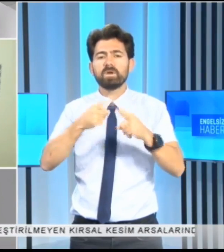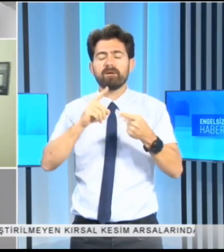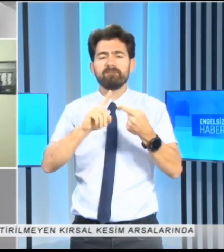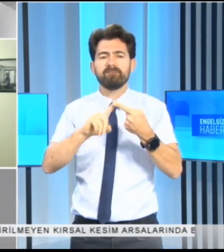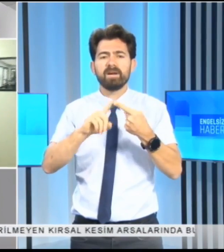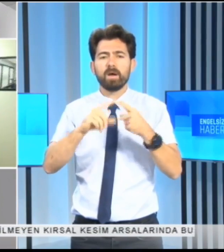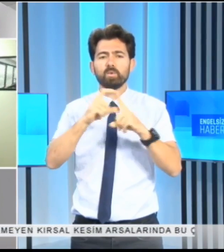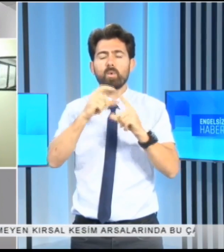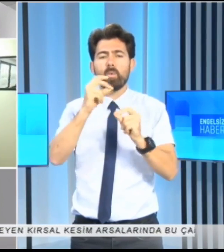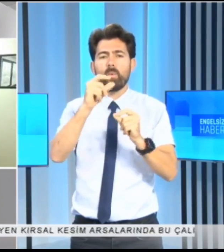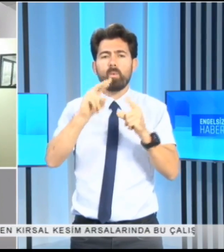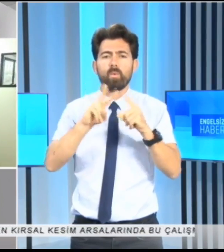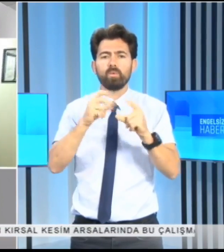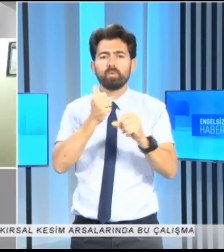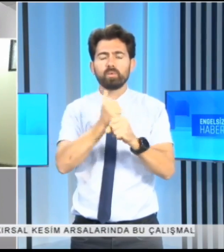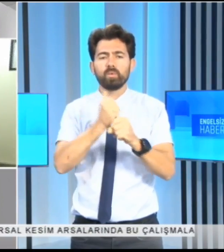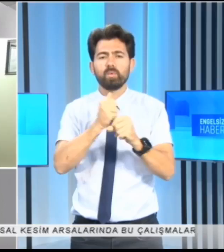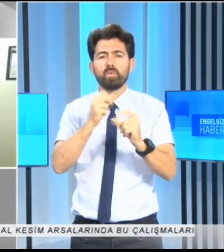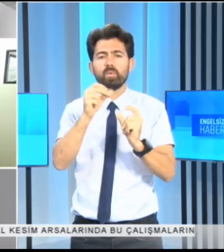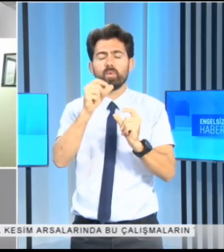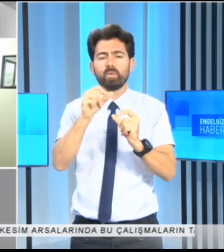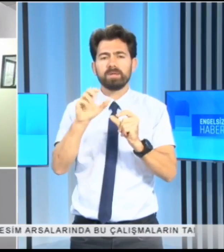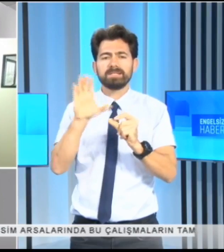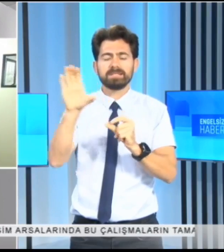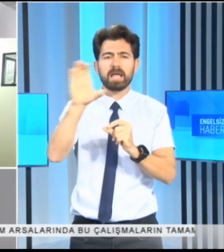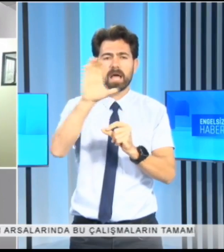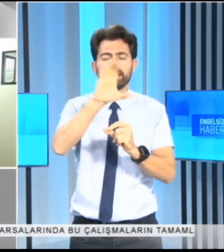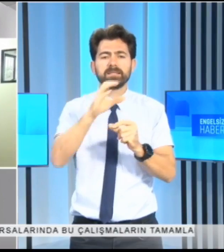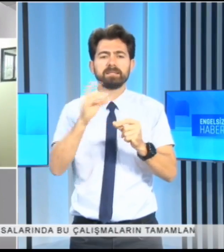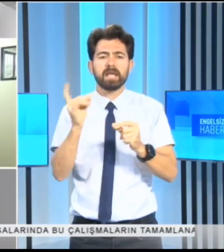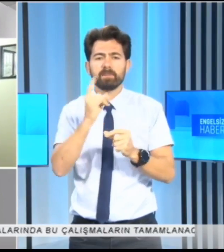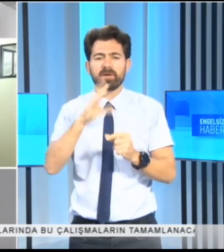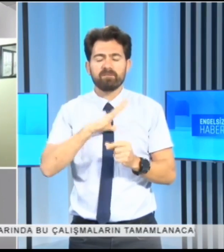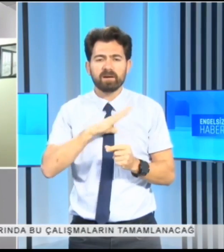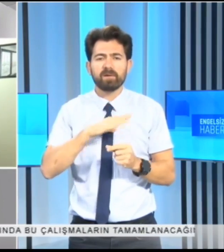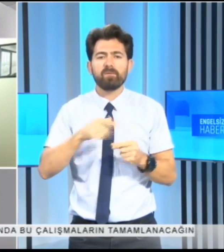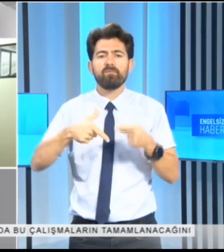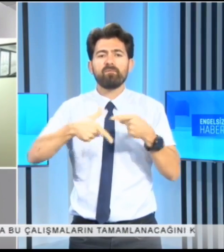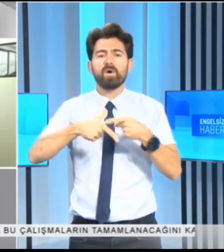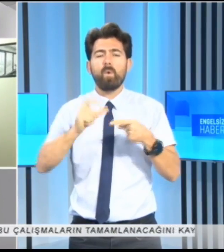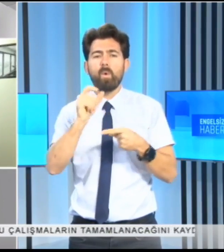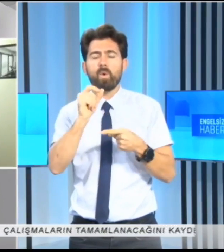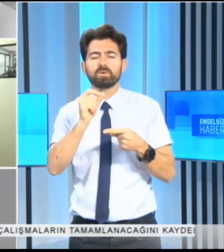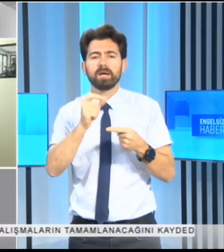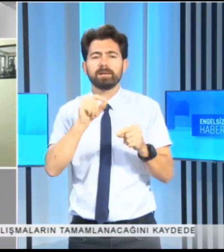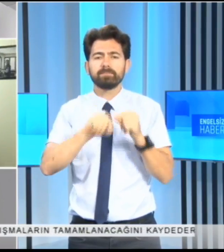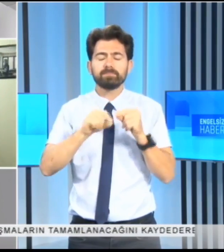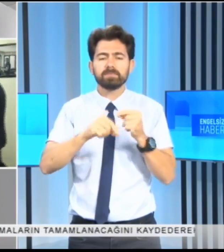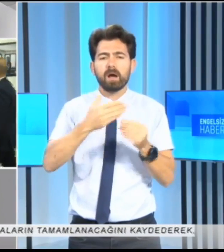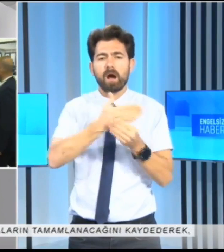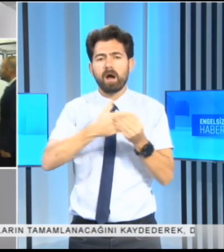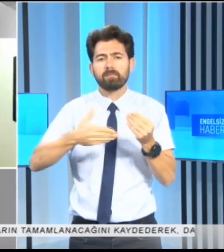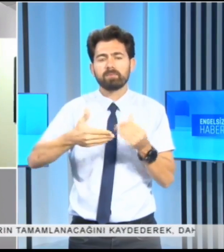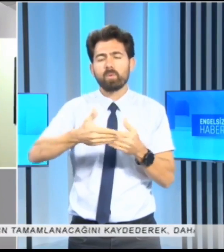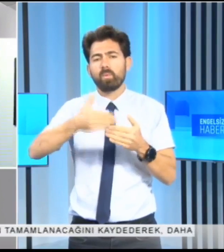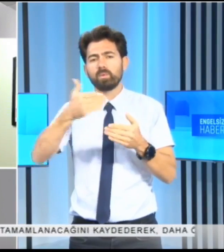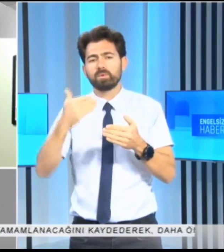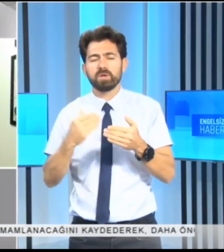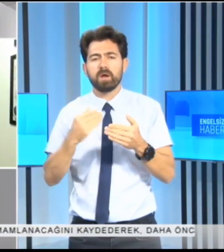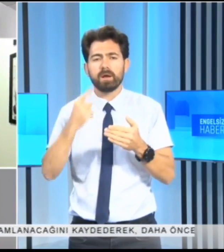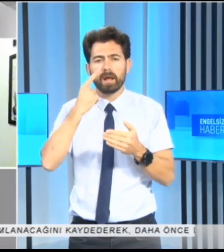sergisini kesti Fuat Oktay adadan ayrılmadan önce